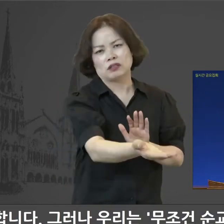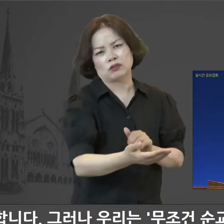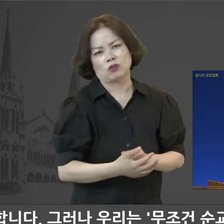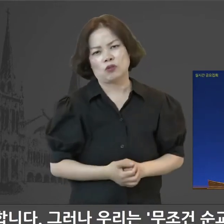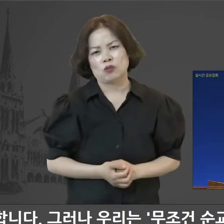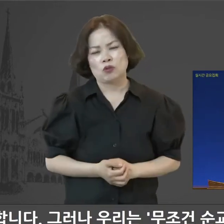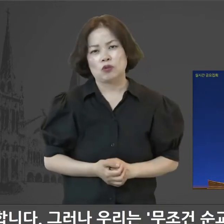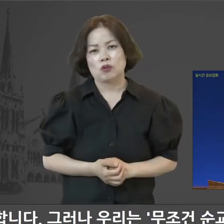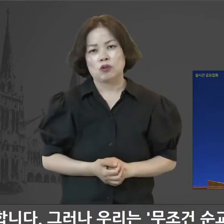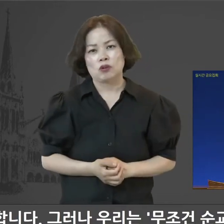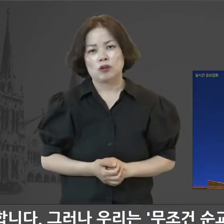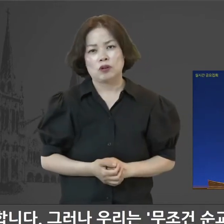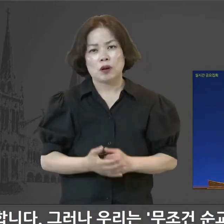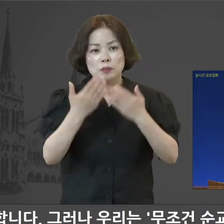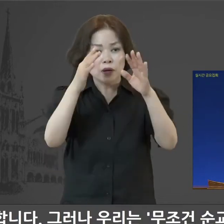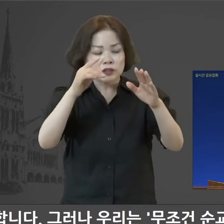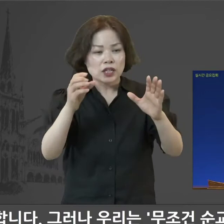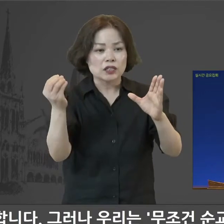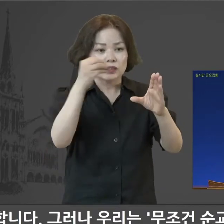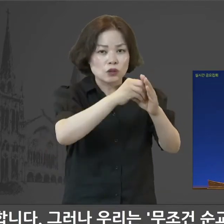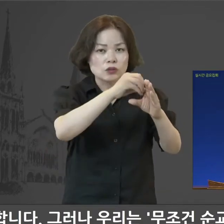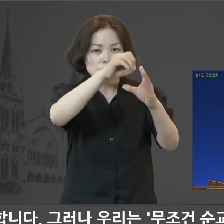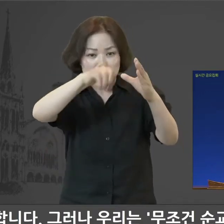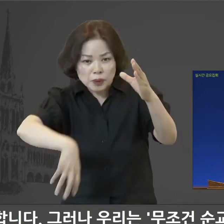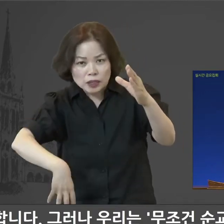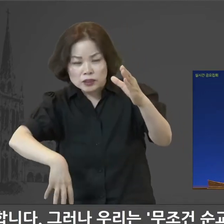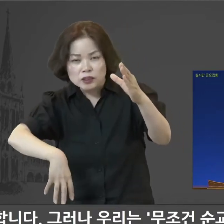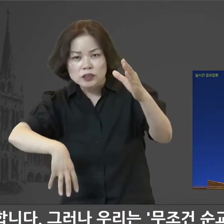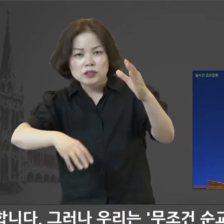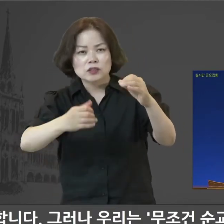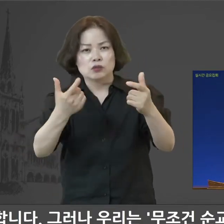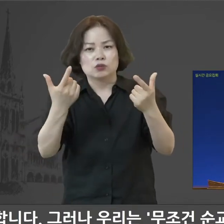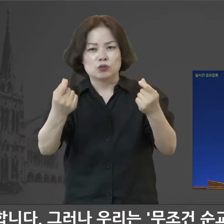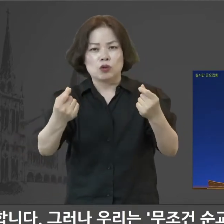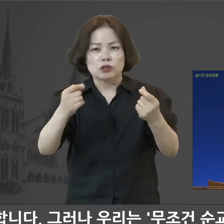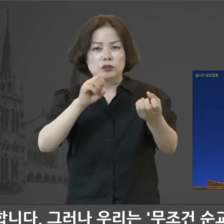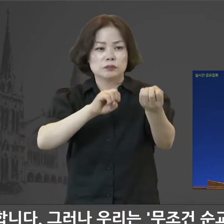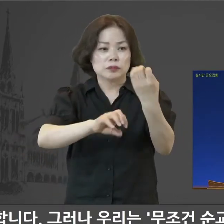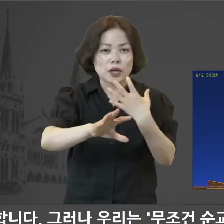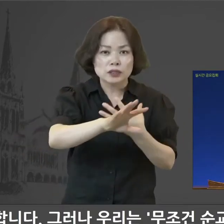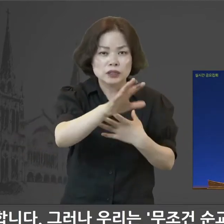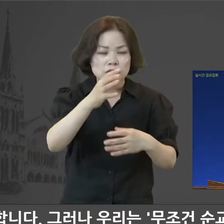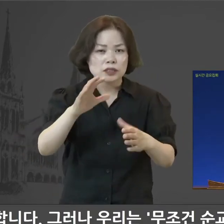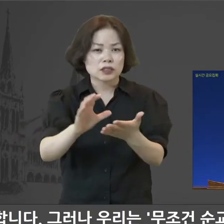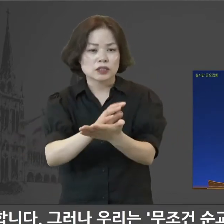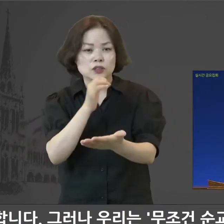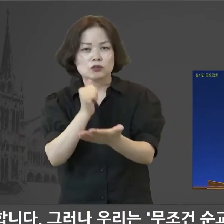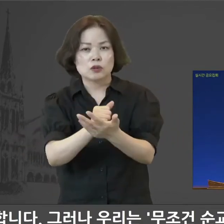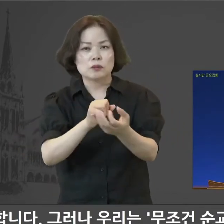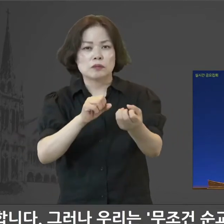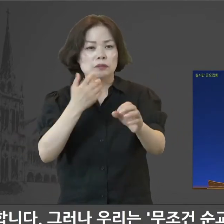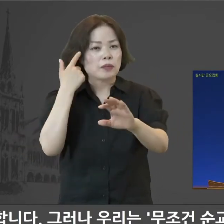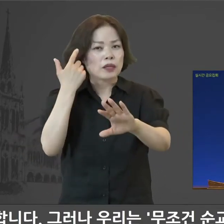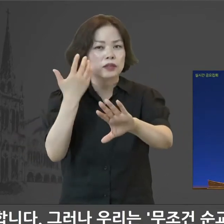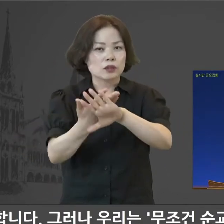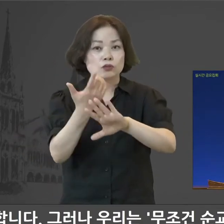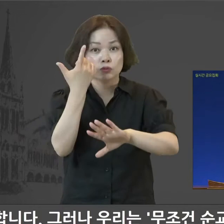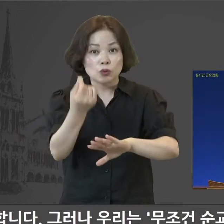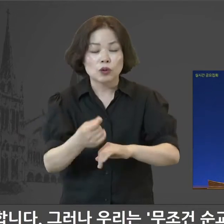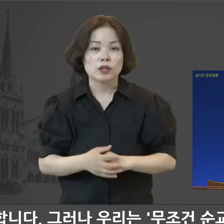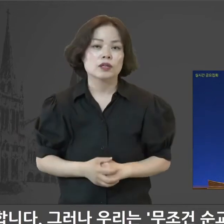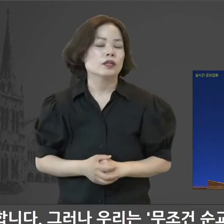자, 면제 조항을 넣든 안 넣든 교계 반응이 똑같아요. 반대하는 크리스천들 반응이 똑같아요.